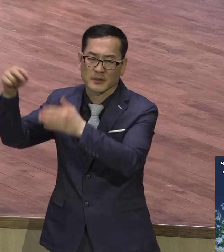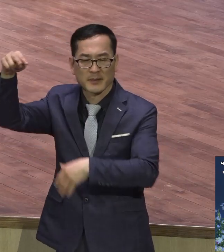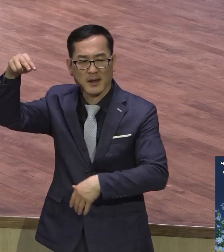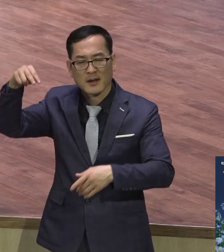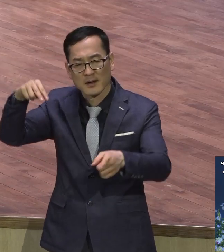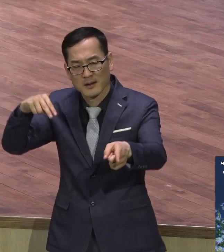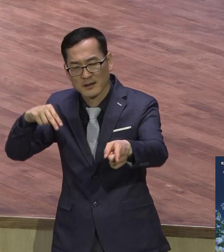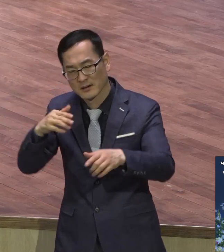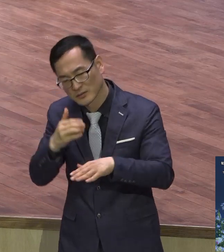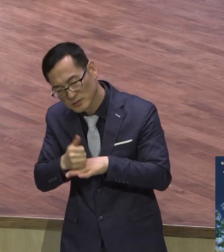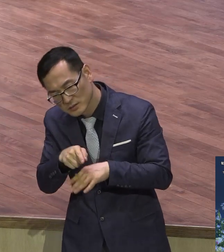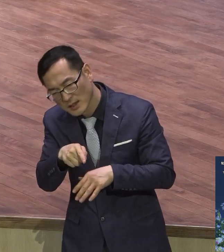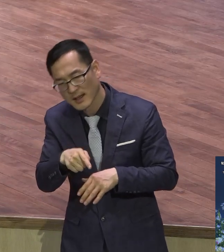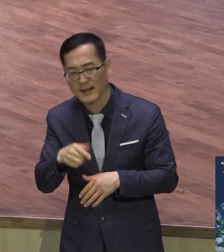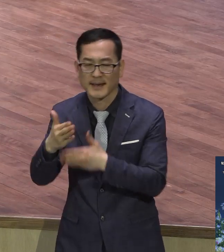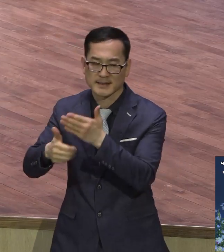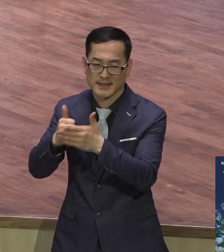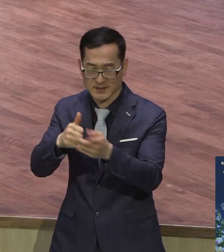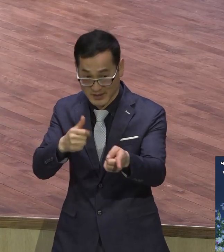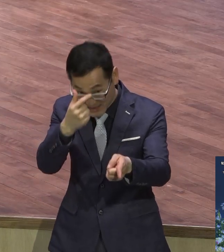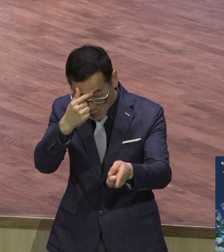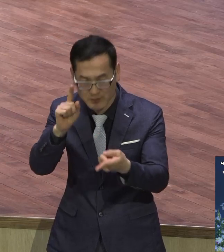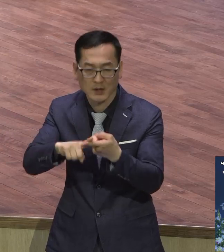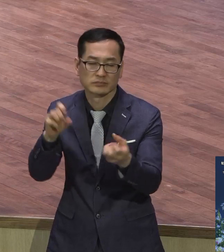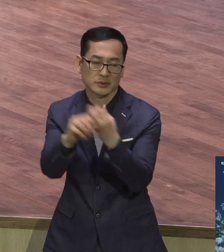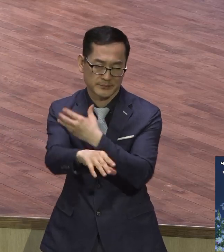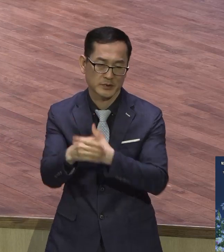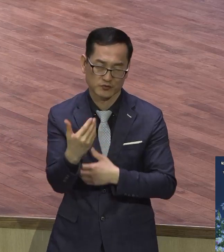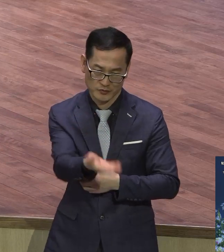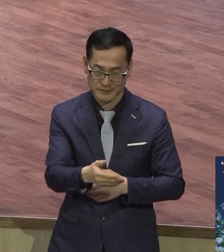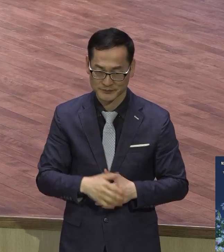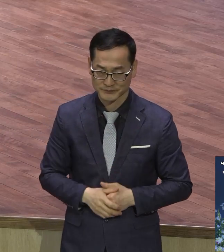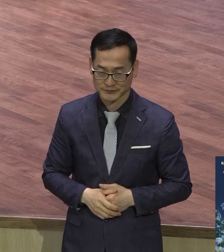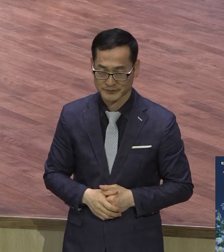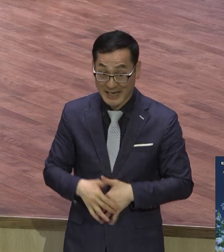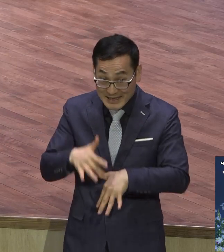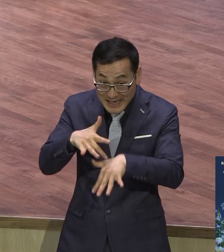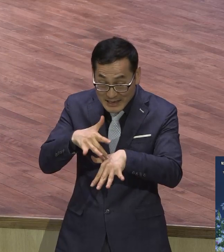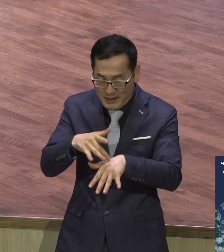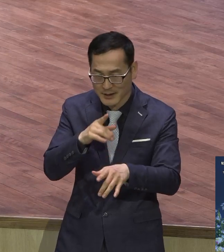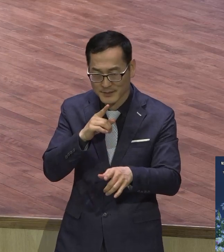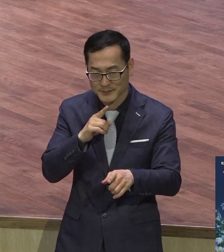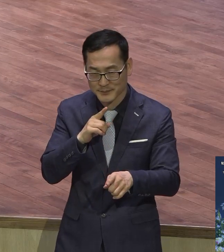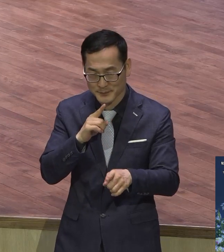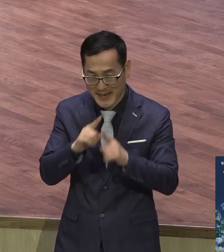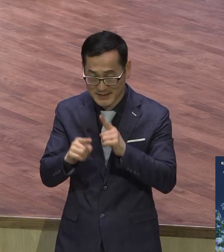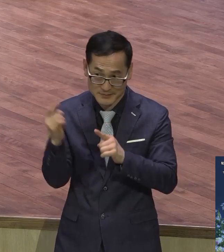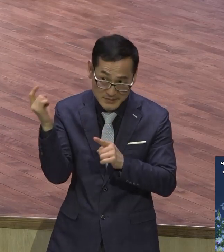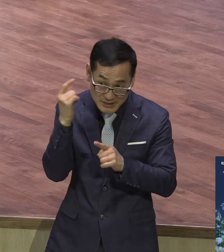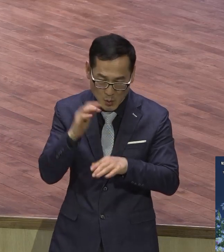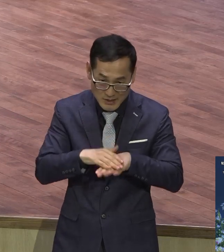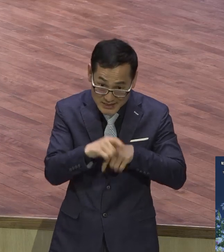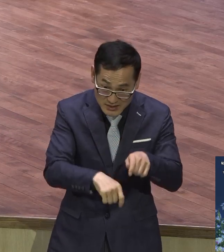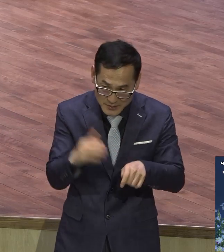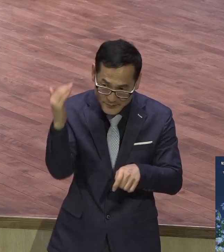관심 없어요. 말씀 적용 못하게 하고 기도 못하게 딱 그것만 합니다. 사단은